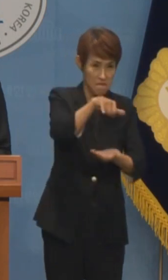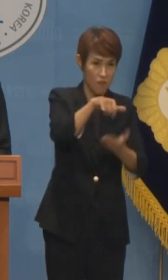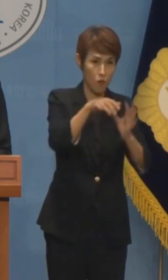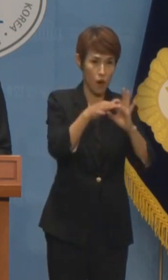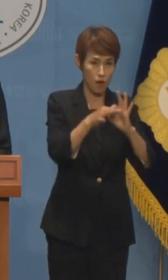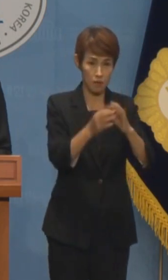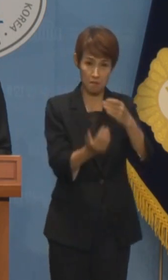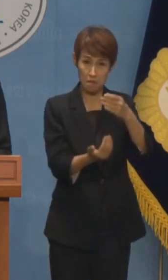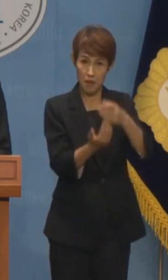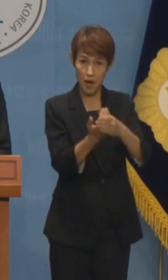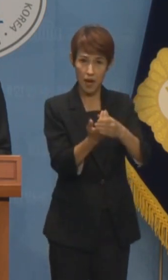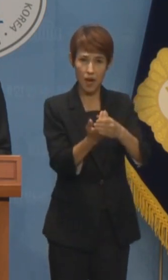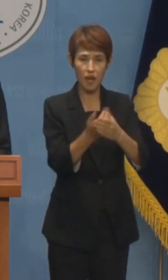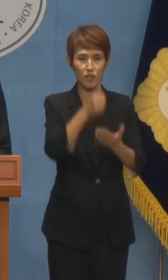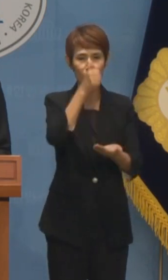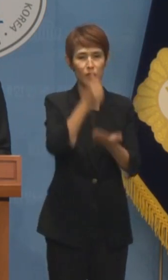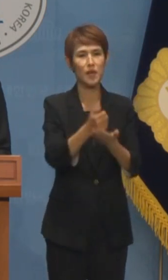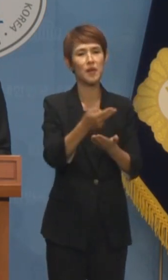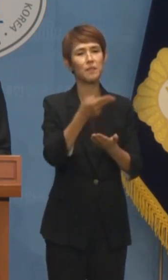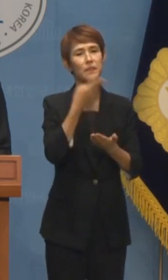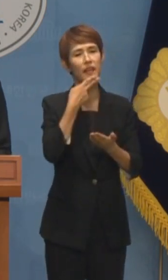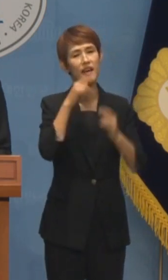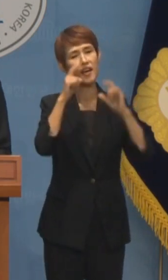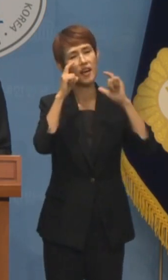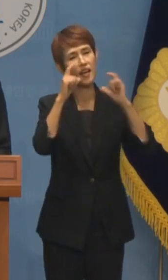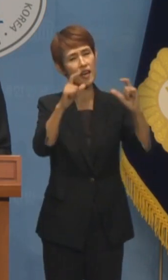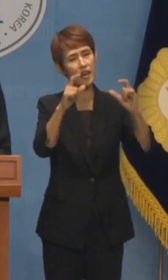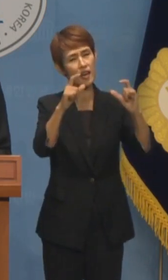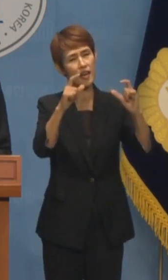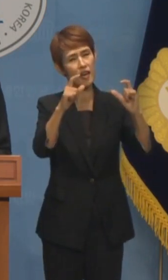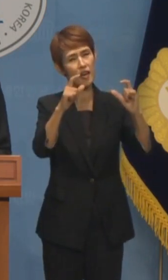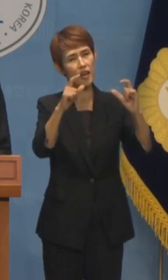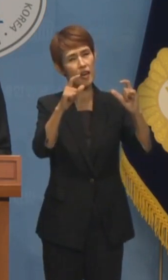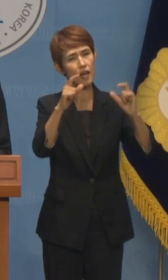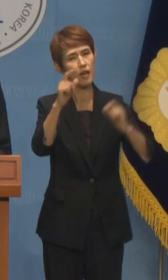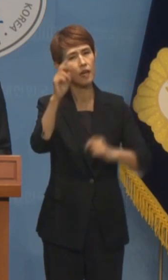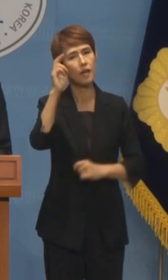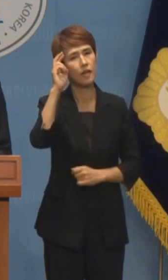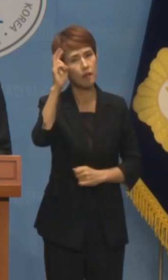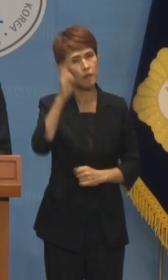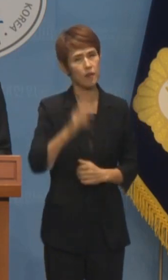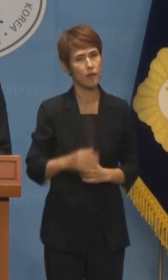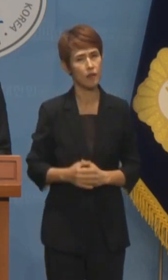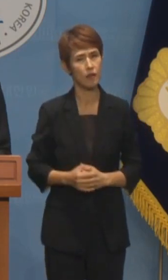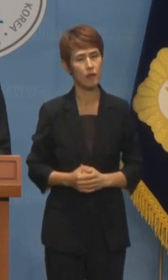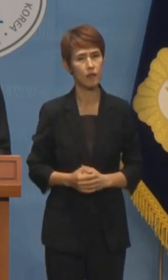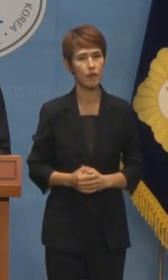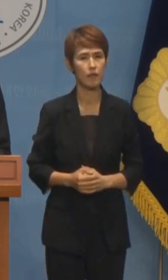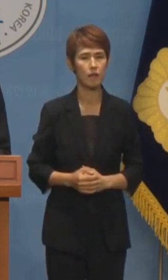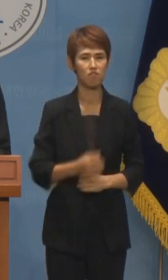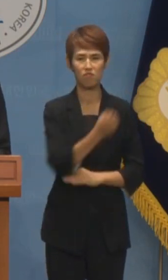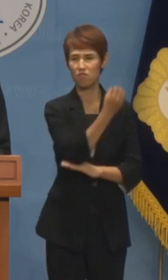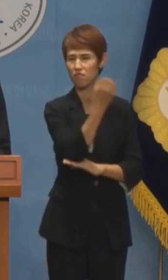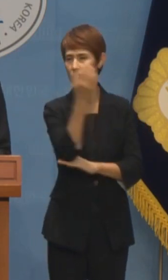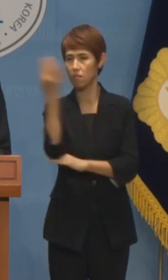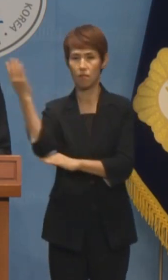사건을 무혐의 처분할 것이라는 전망기사가 나옵니다.